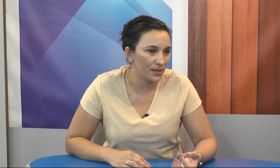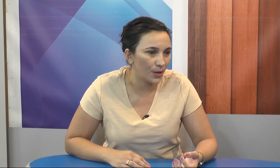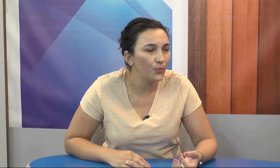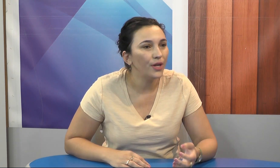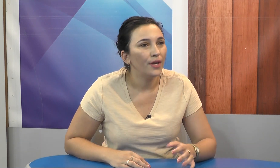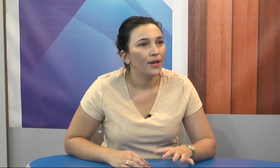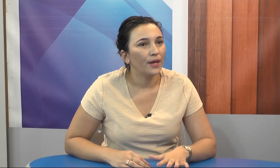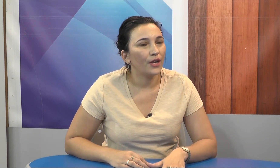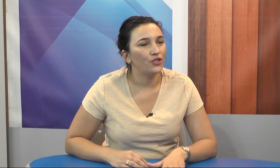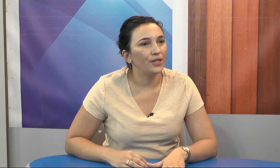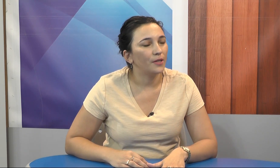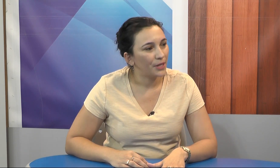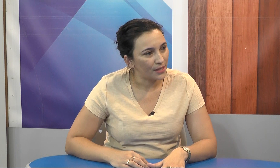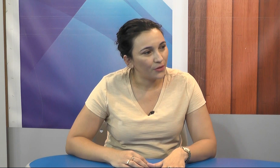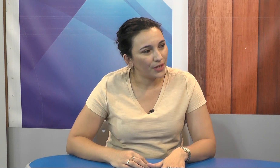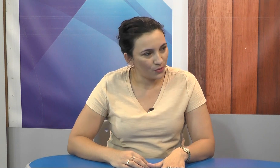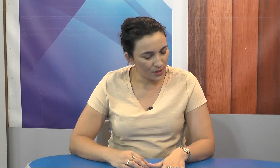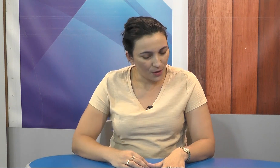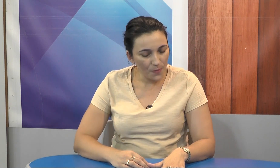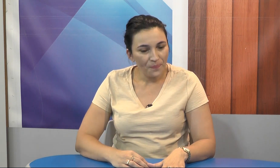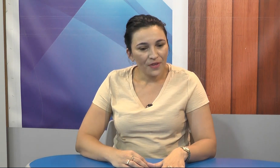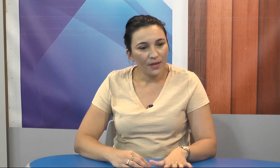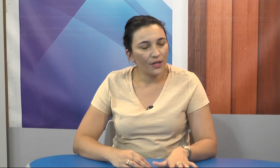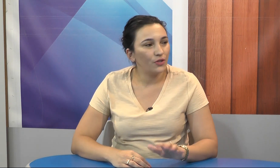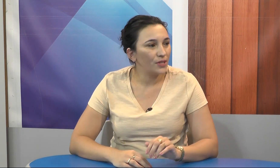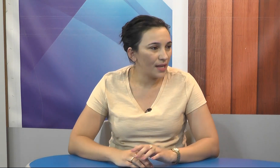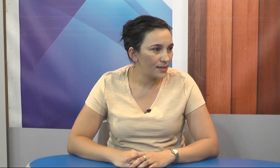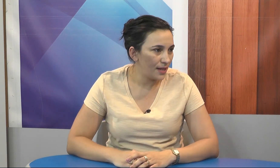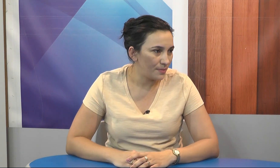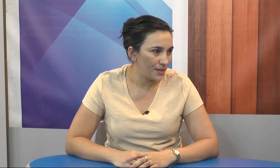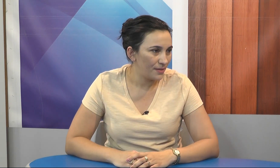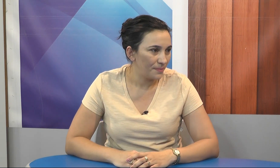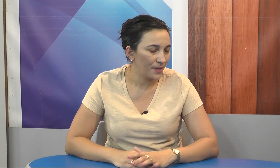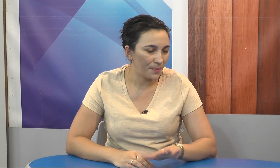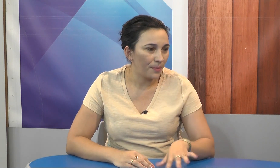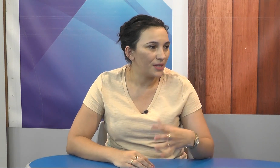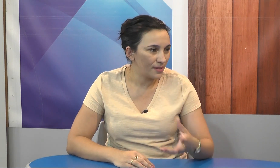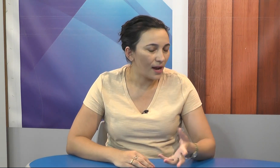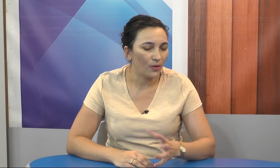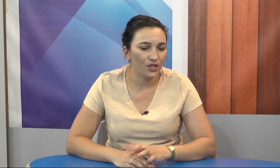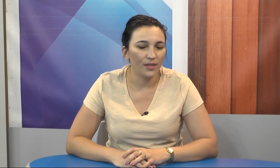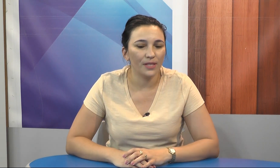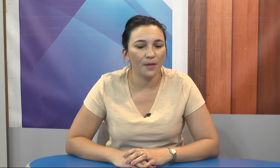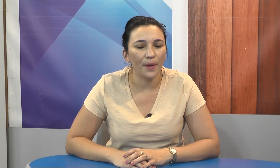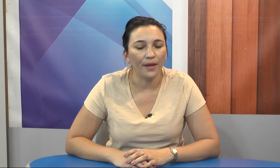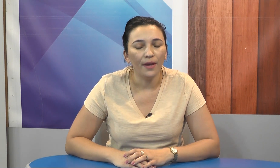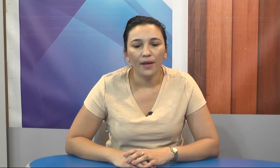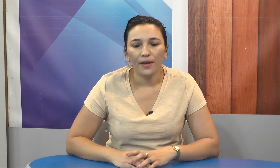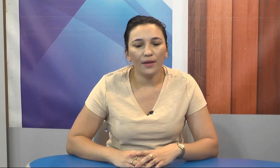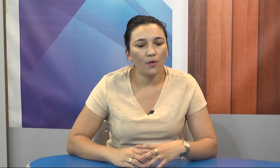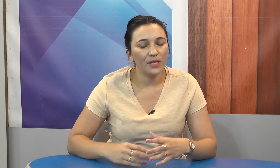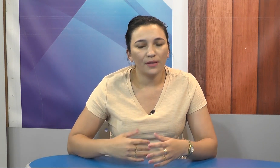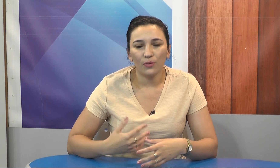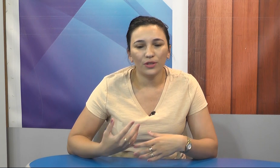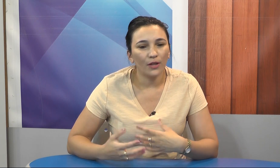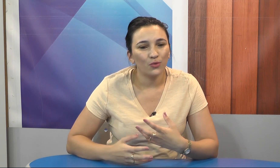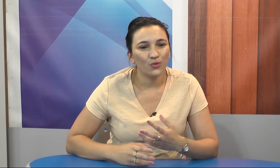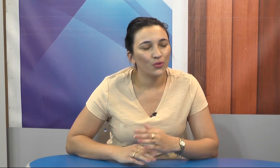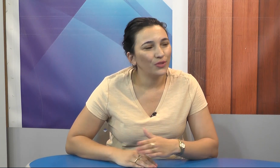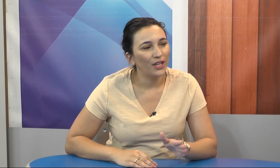pós-graduação, que é a de interpretação e tradução, e a de docência em Libras, que é para ministrar aula de Libras também. E comecei a ter contato com o surdo e desde